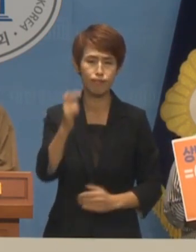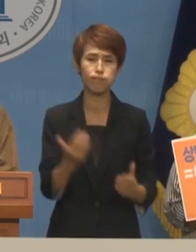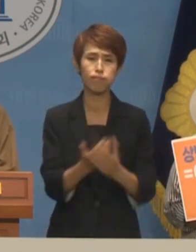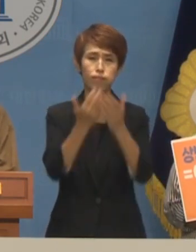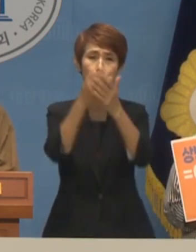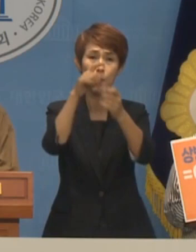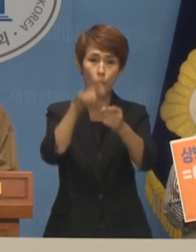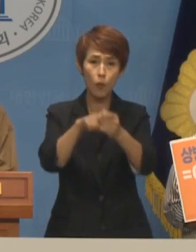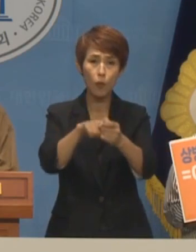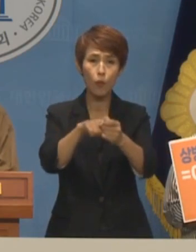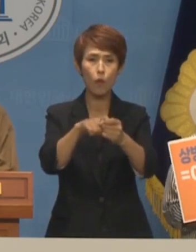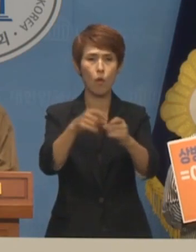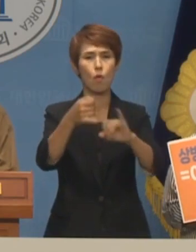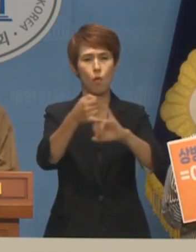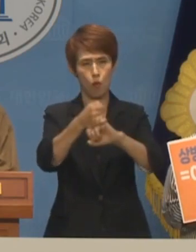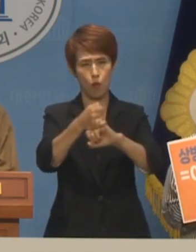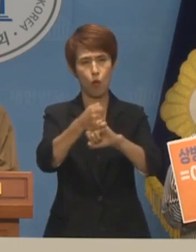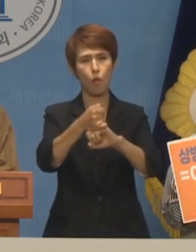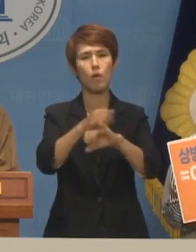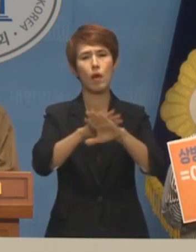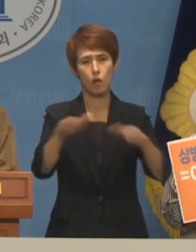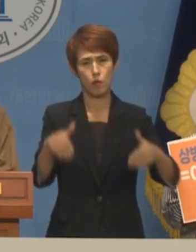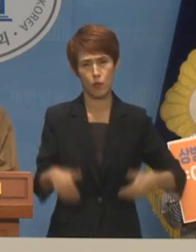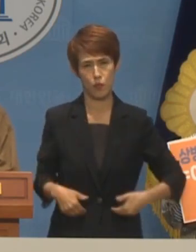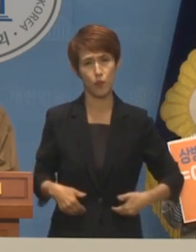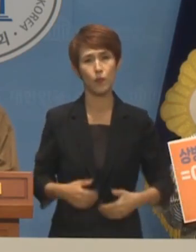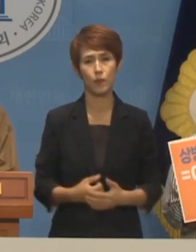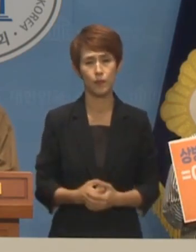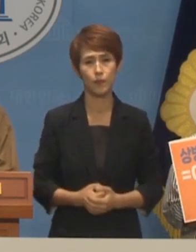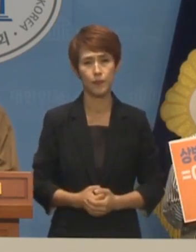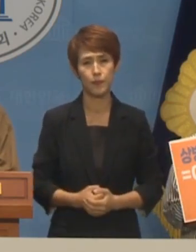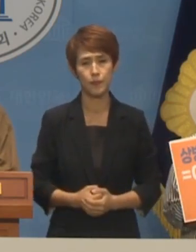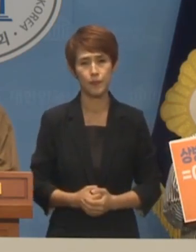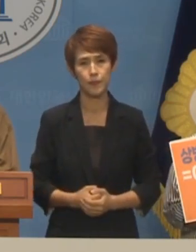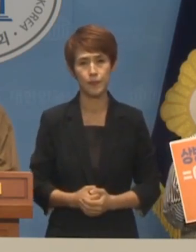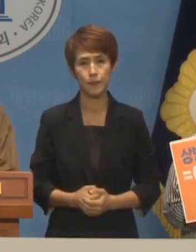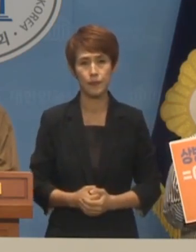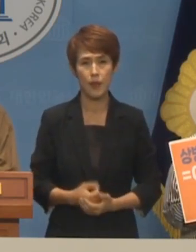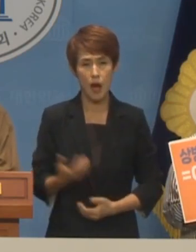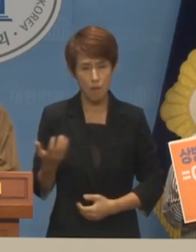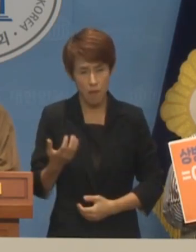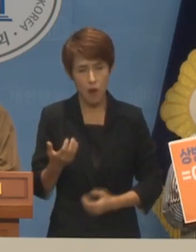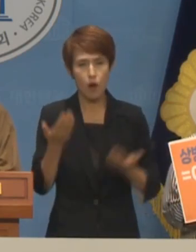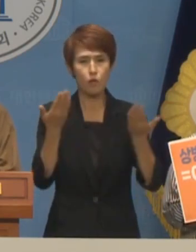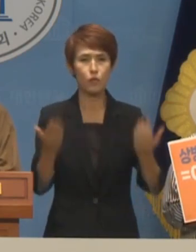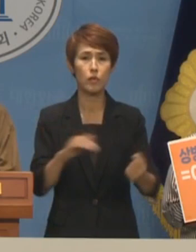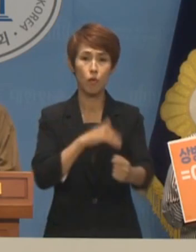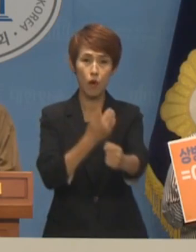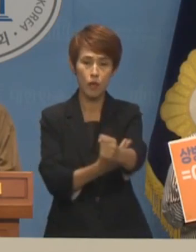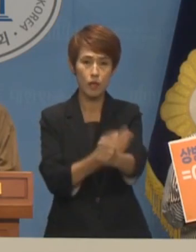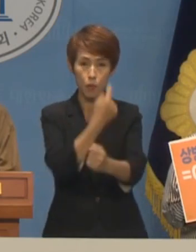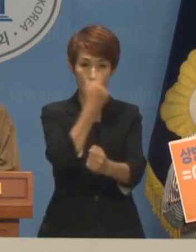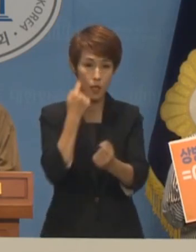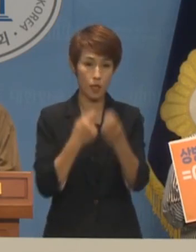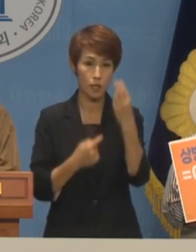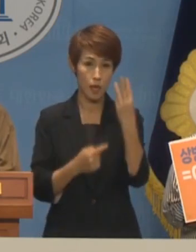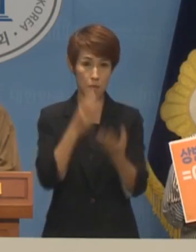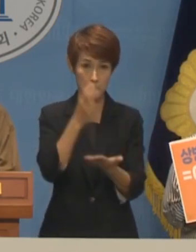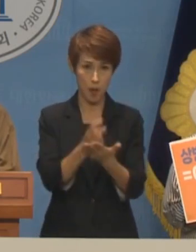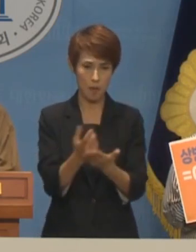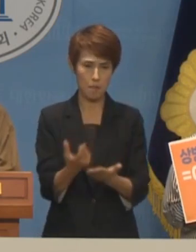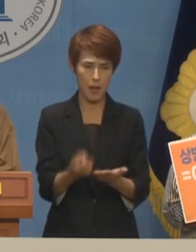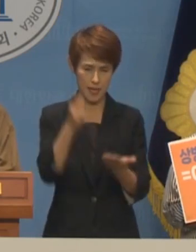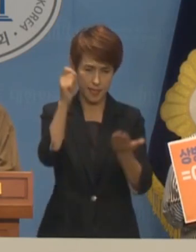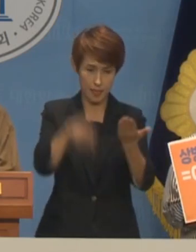우리가 반드시 해결해야 할 시대적 과제입니다. 우리는 아프면 쉴 권리 보장 3법의 조속한